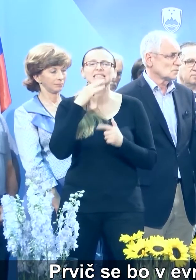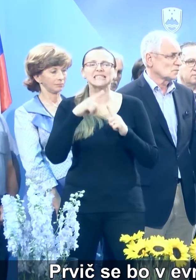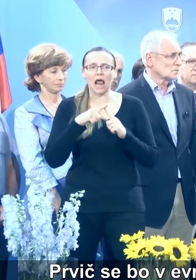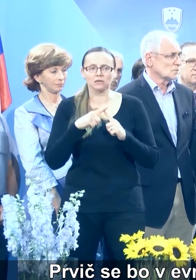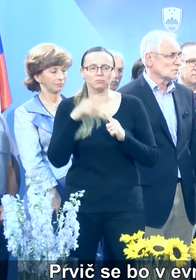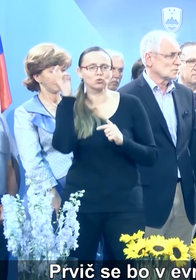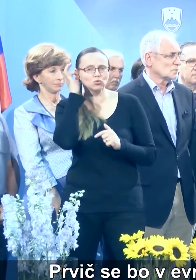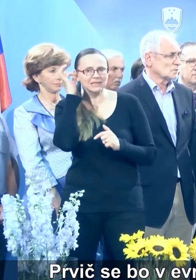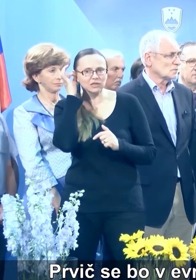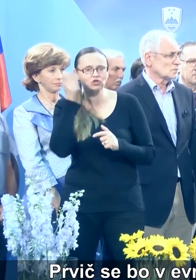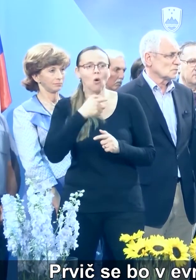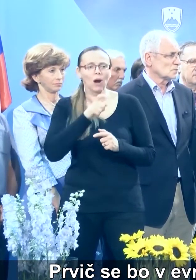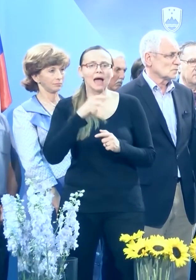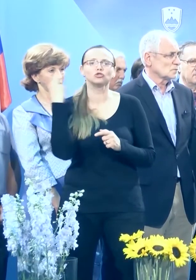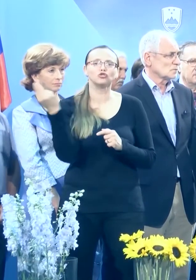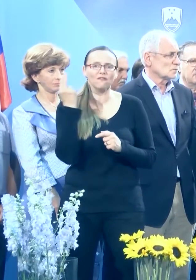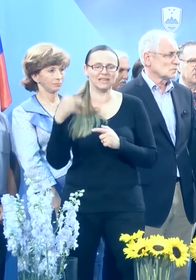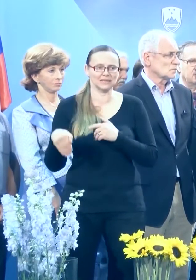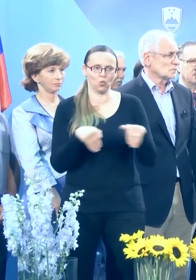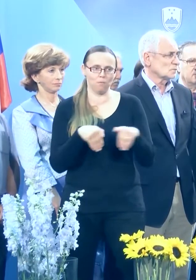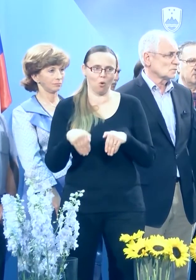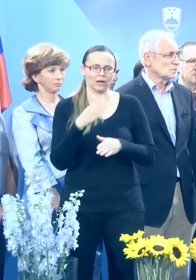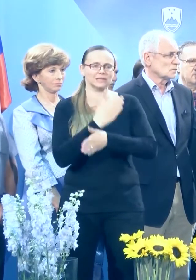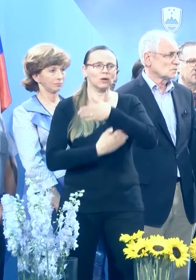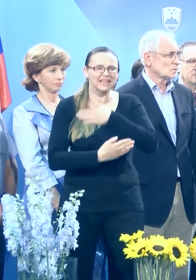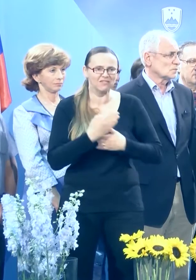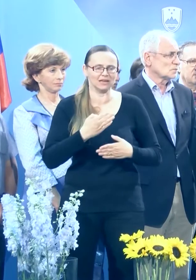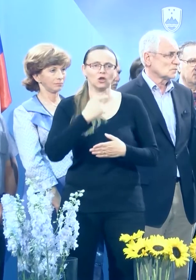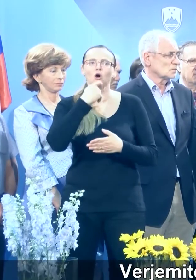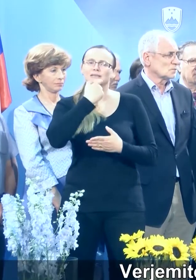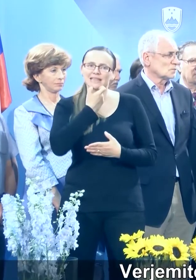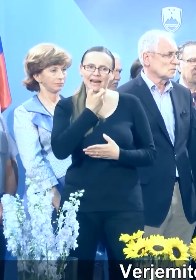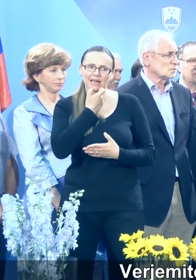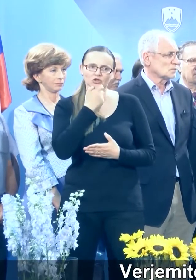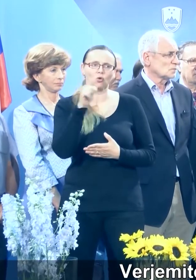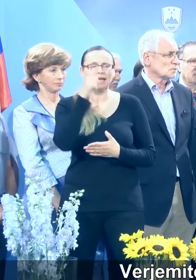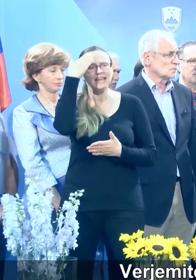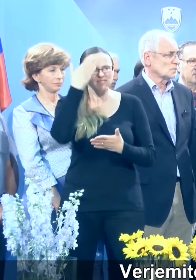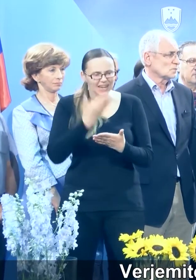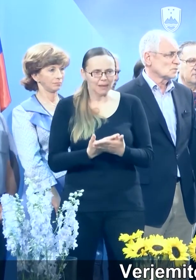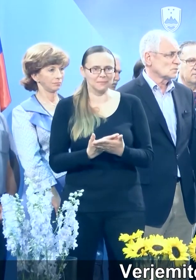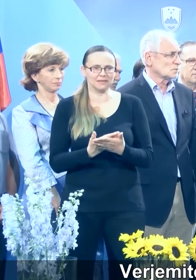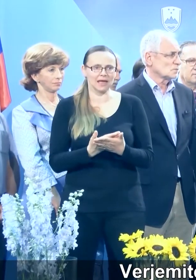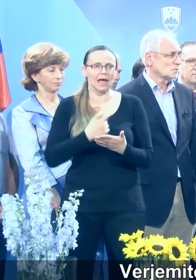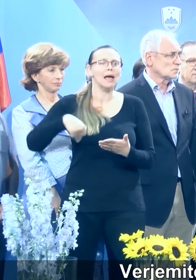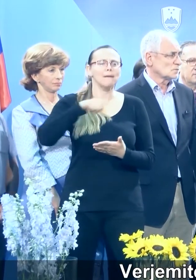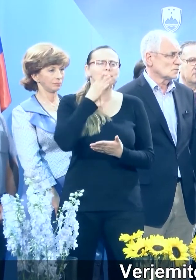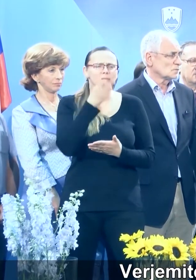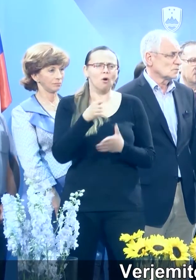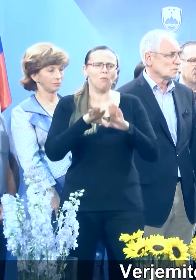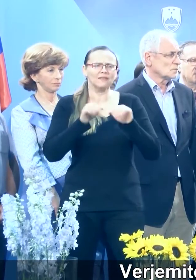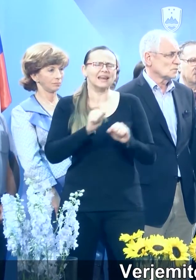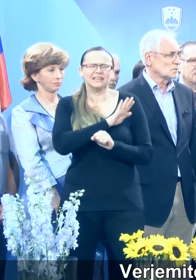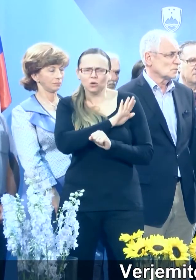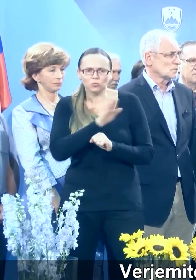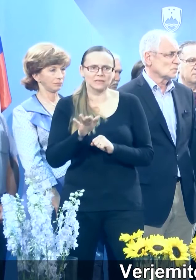slišal glas slovenskih upokojencev, invalidov, starejših in verjemite, mi bomo storili vse,